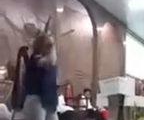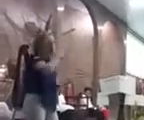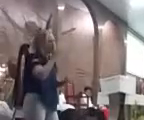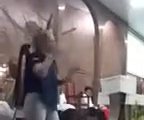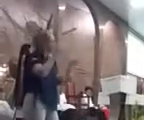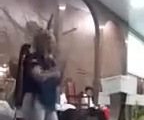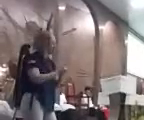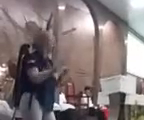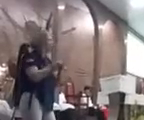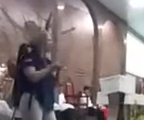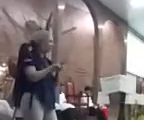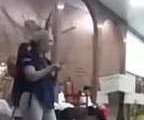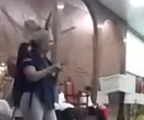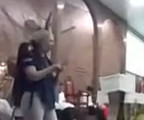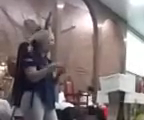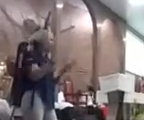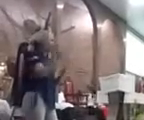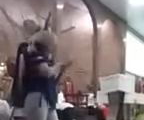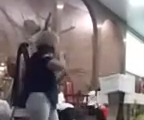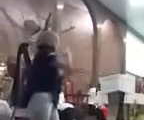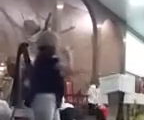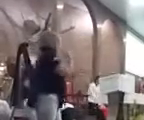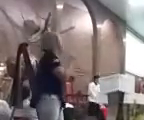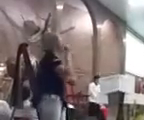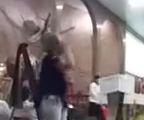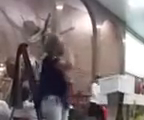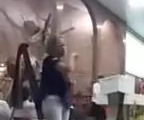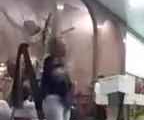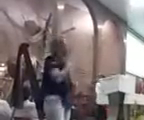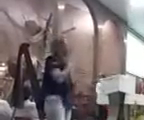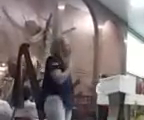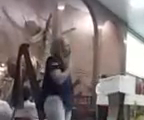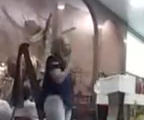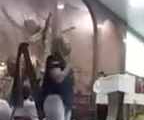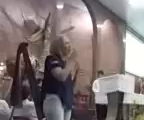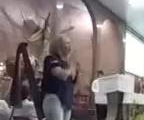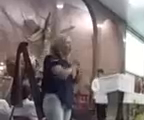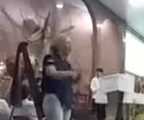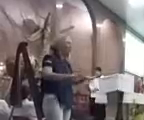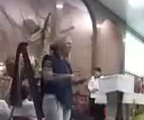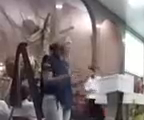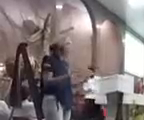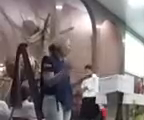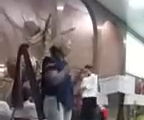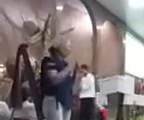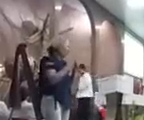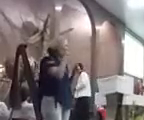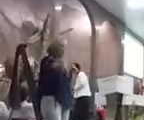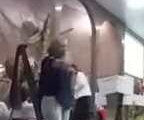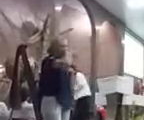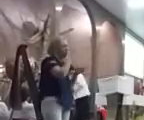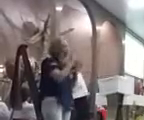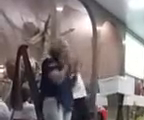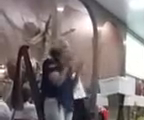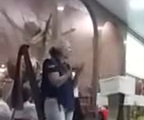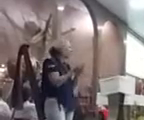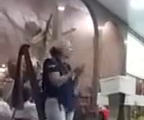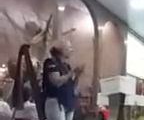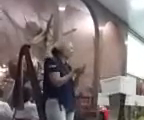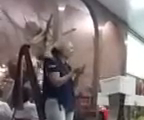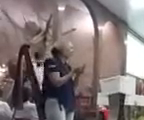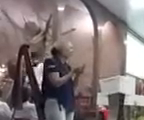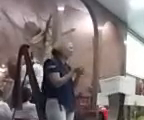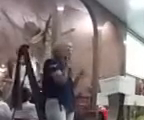todas as semanas dizendo isso para mim: Padre, desisti da minha família, porque não